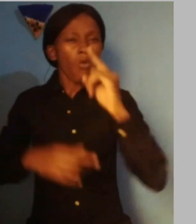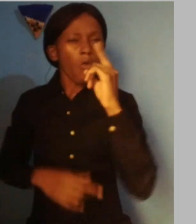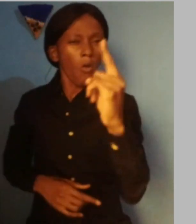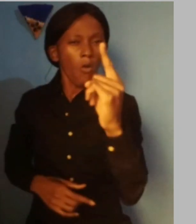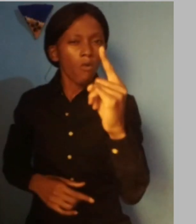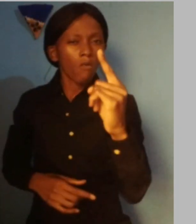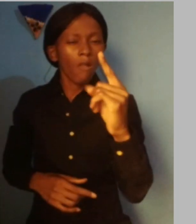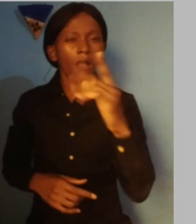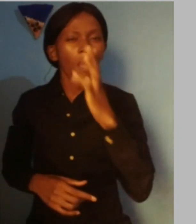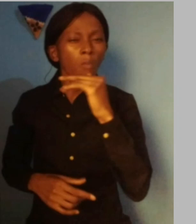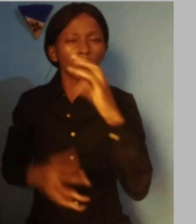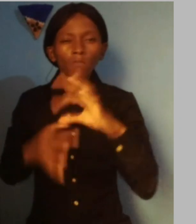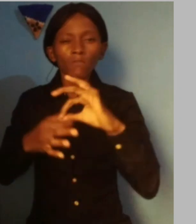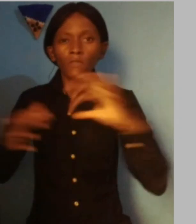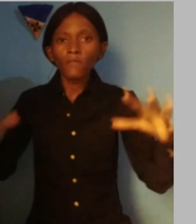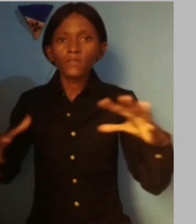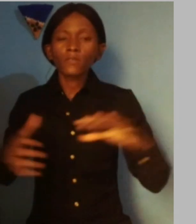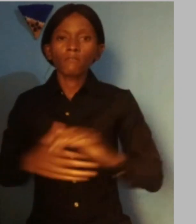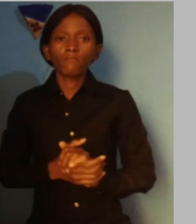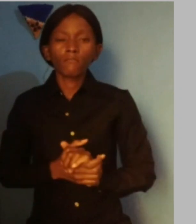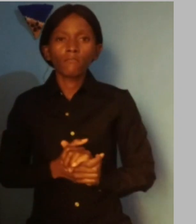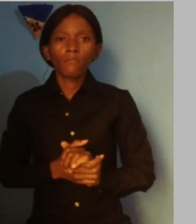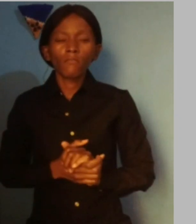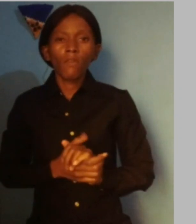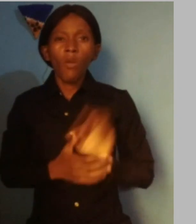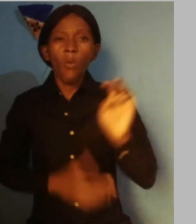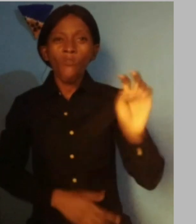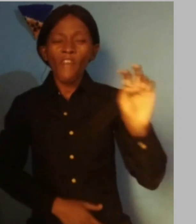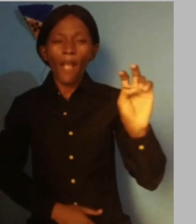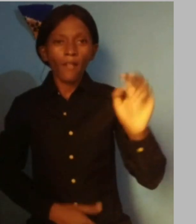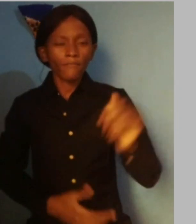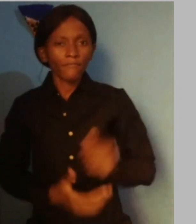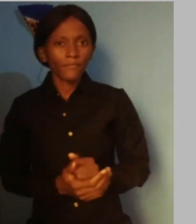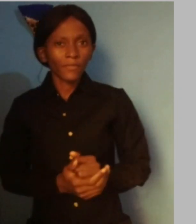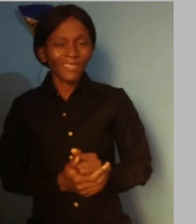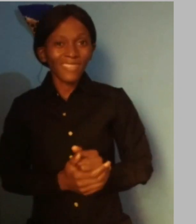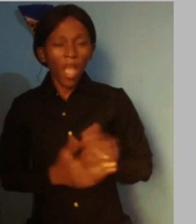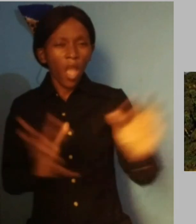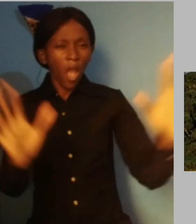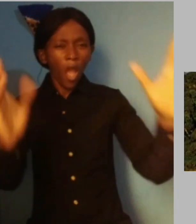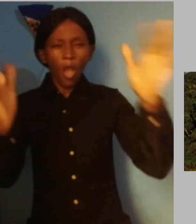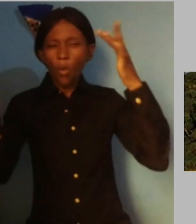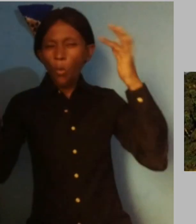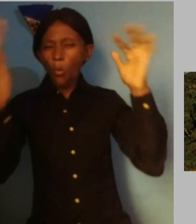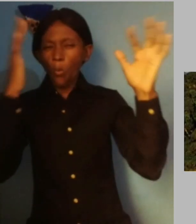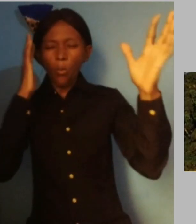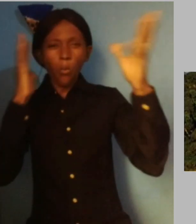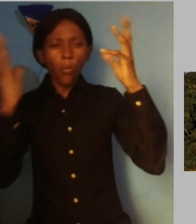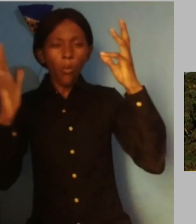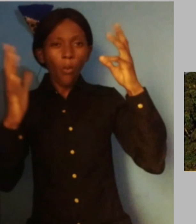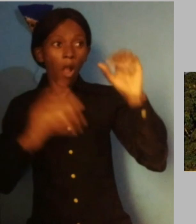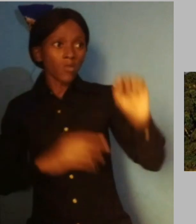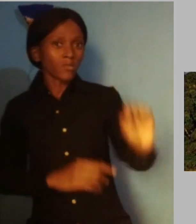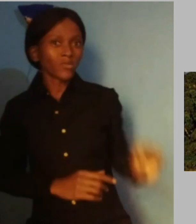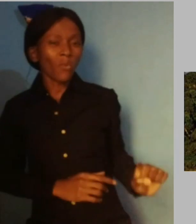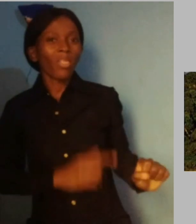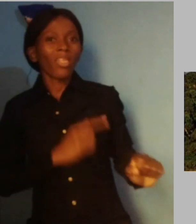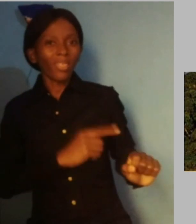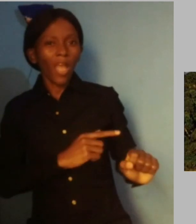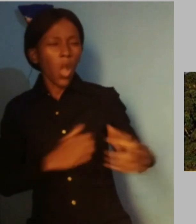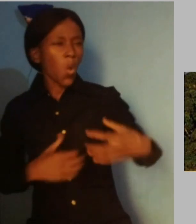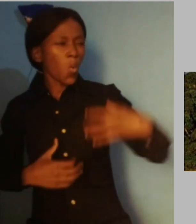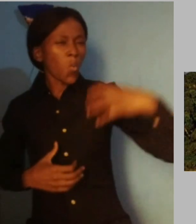et unique. Le vert, c'est la forêt équatoriale du Cameroun, le